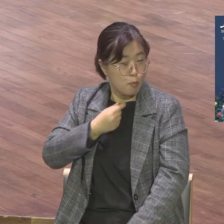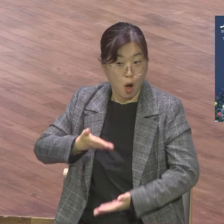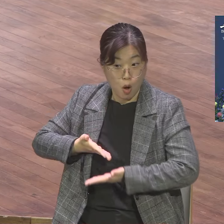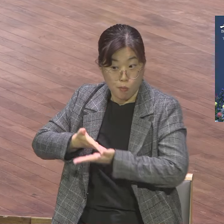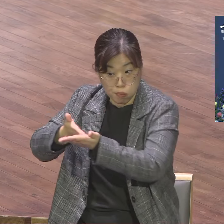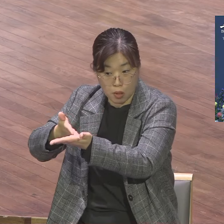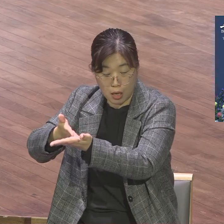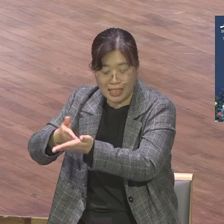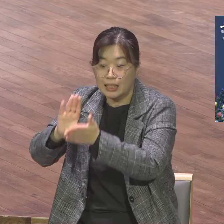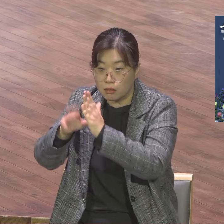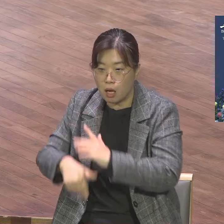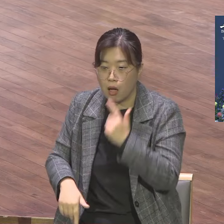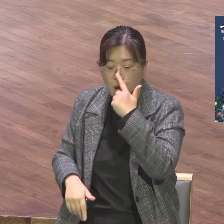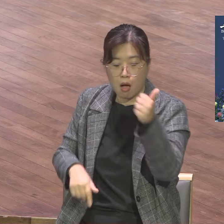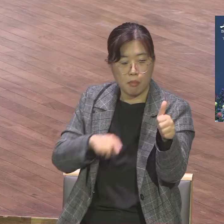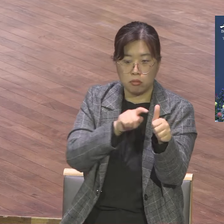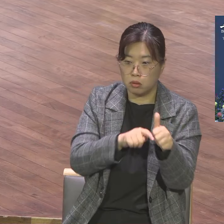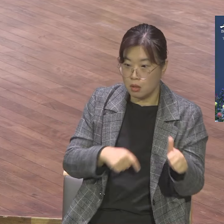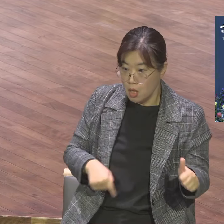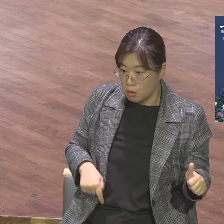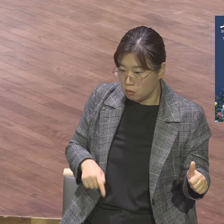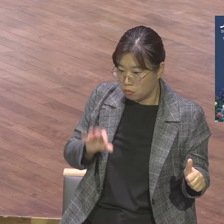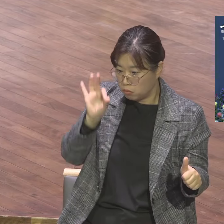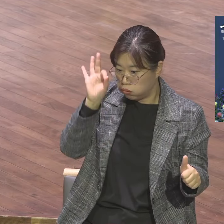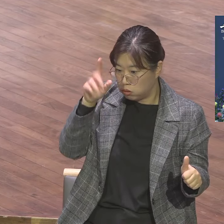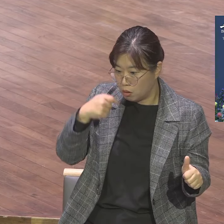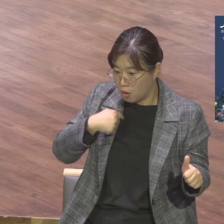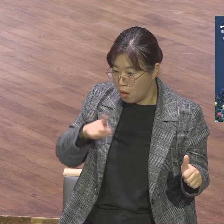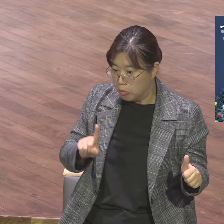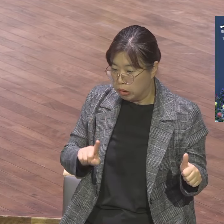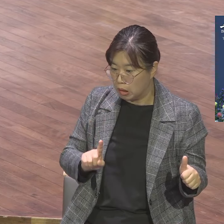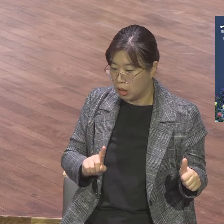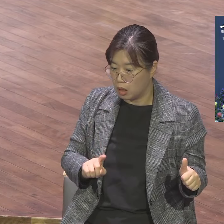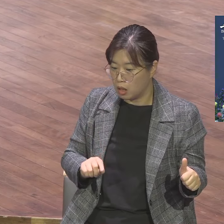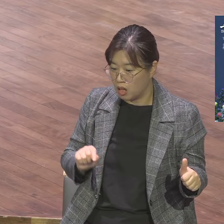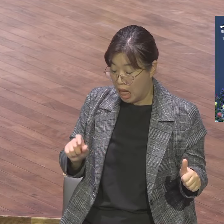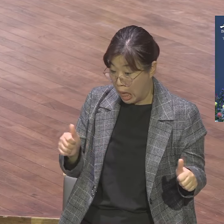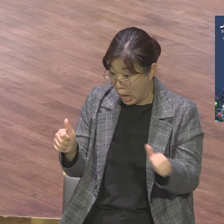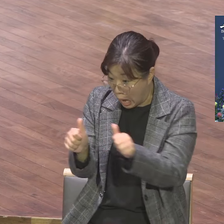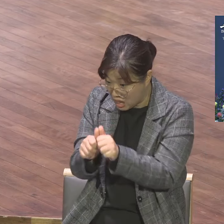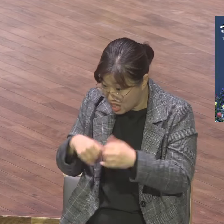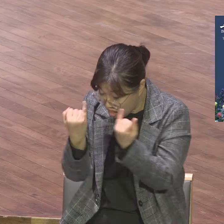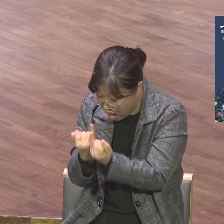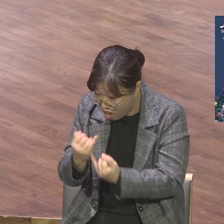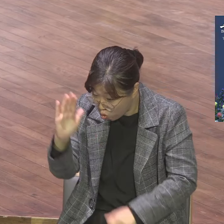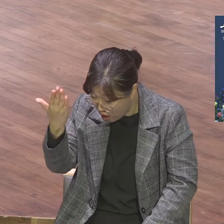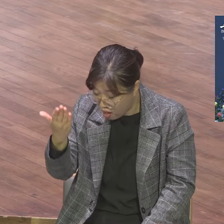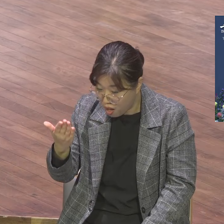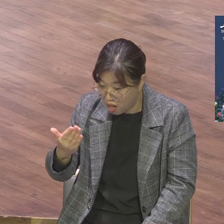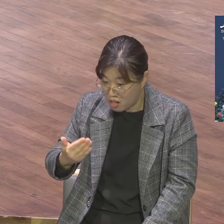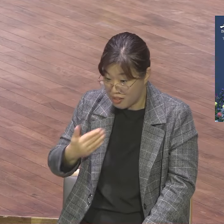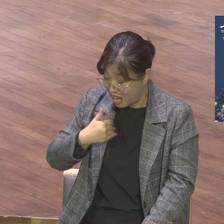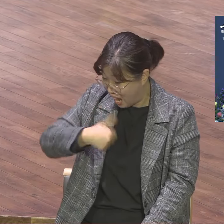질겁을 했죠. 질겁을 해. 아들이 딸이 되겠대. 그러고 자기 이름 지어준 이름 쓰기 싫대.